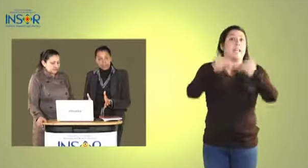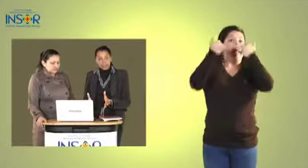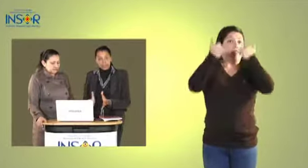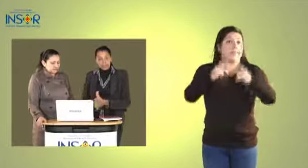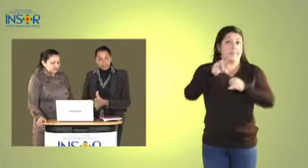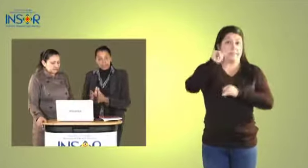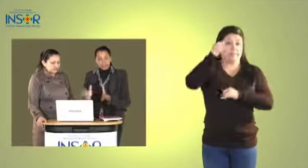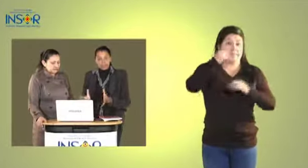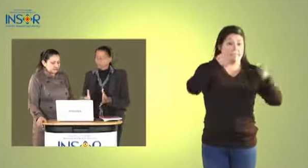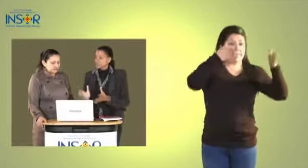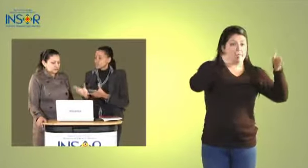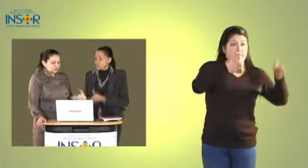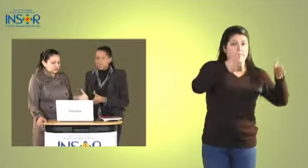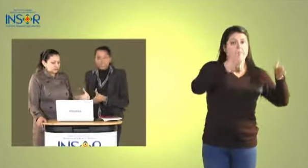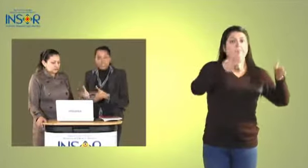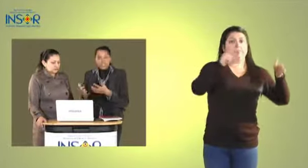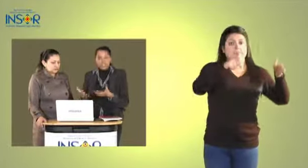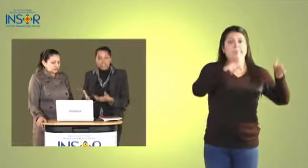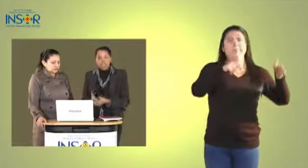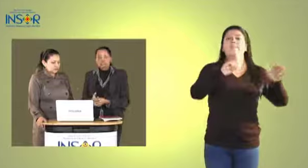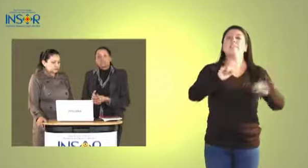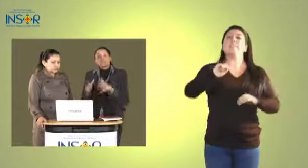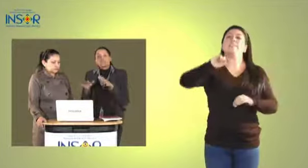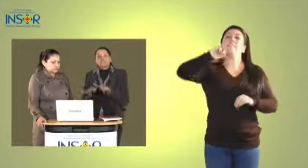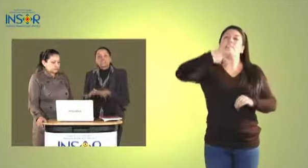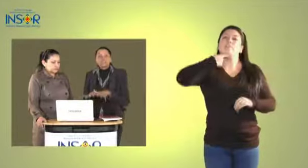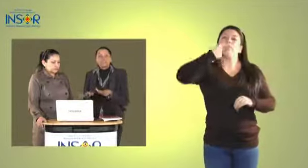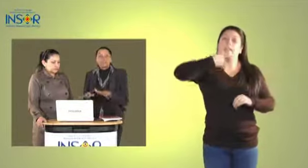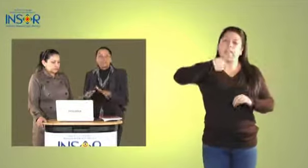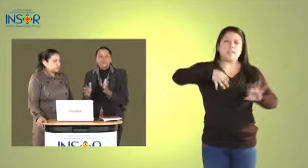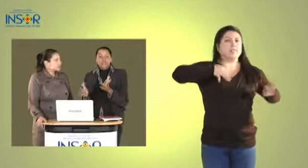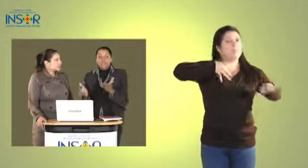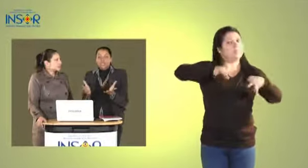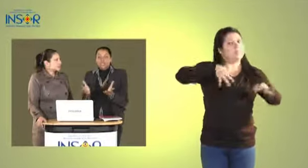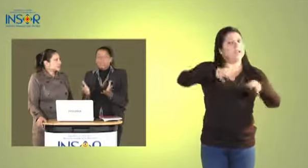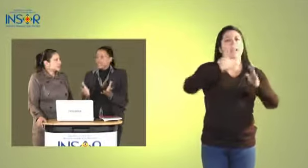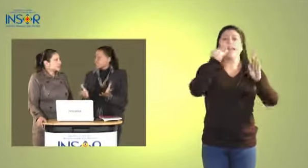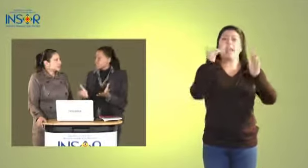esta primera parte, porque es una segunda lengua que ya lo explicamos, con